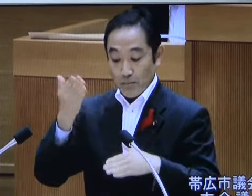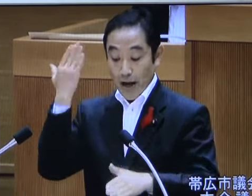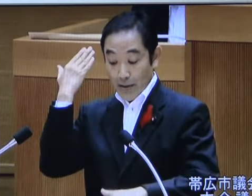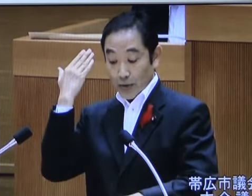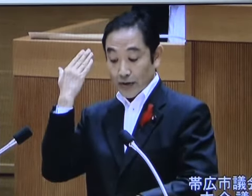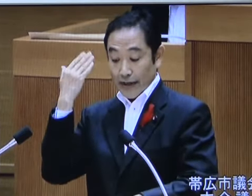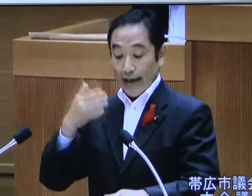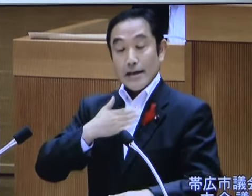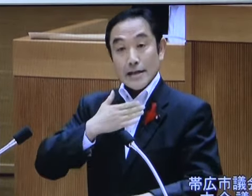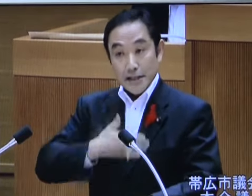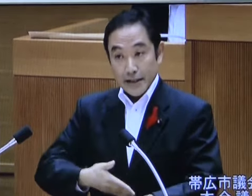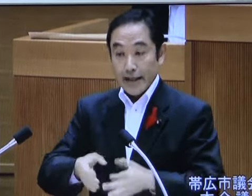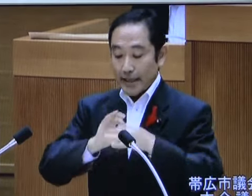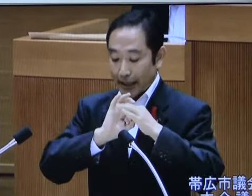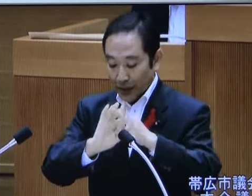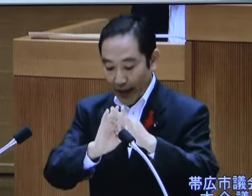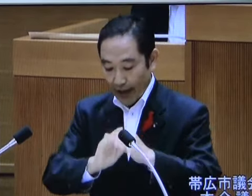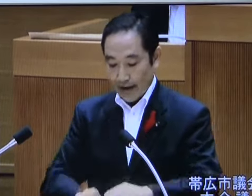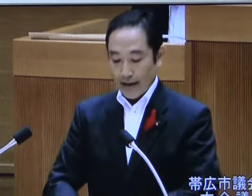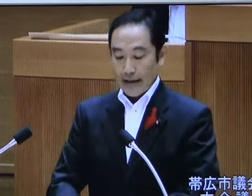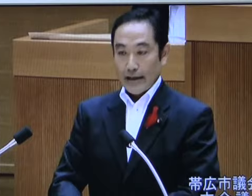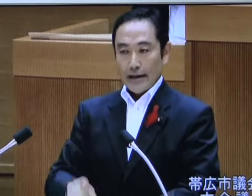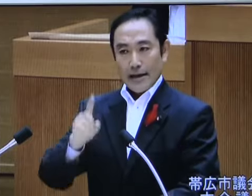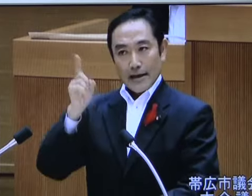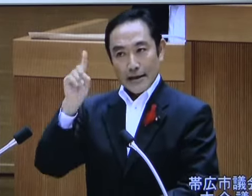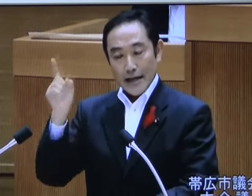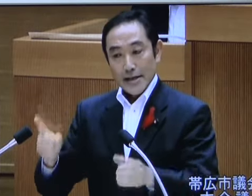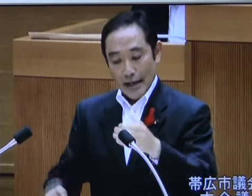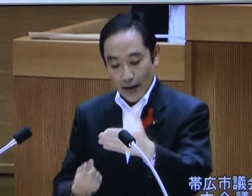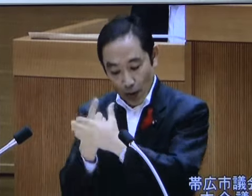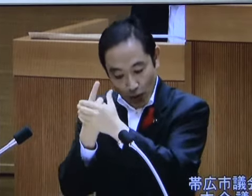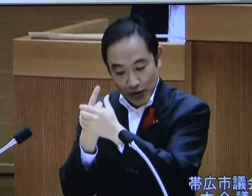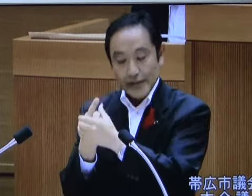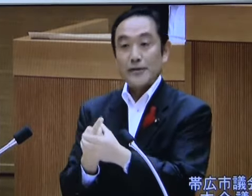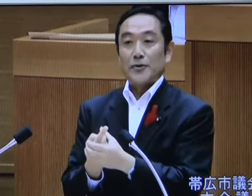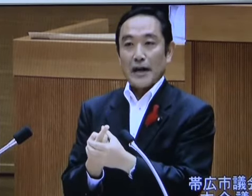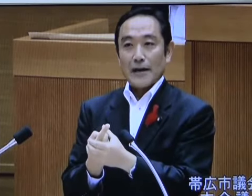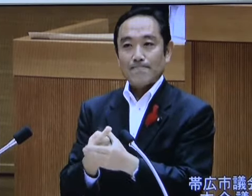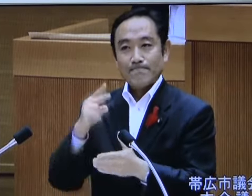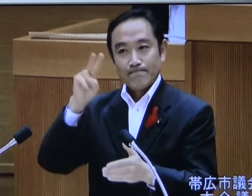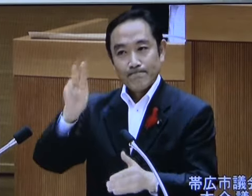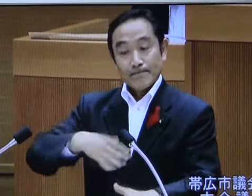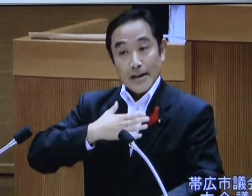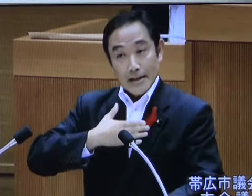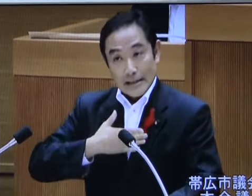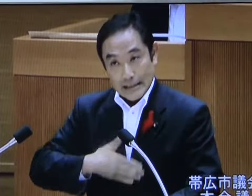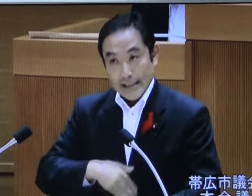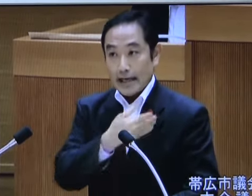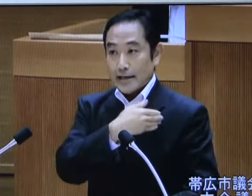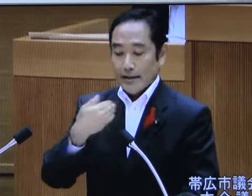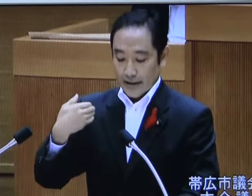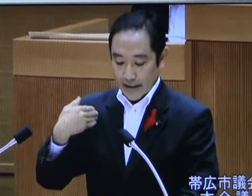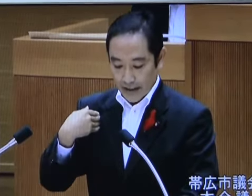前もって知っていたので何が起きているのか理解できます